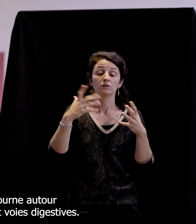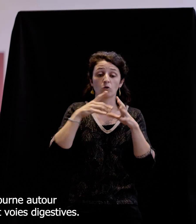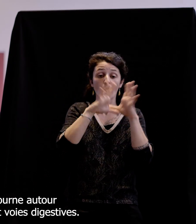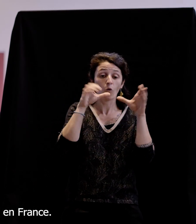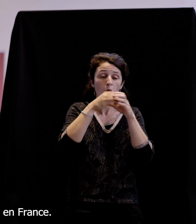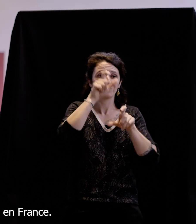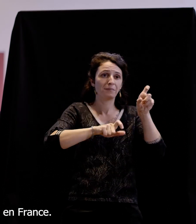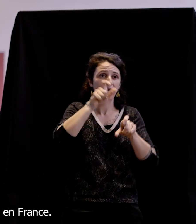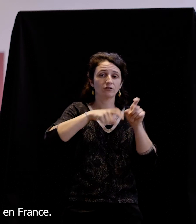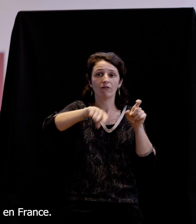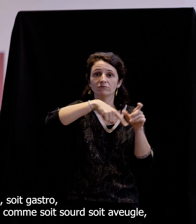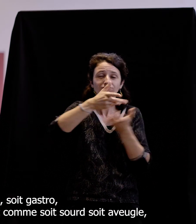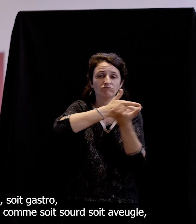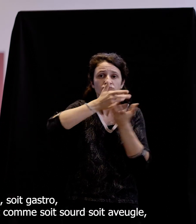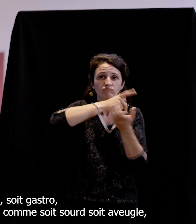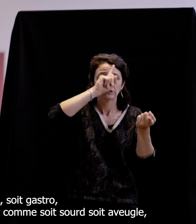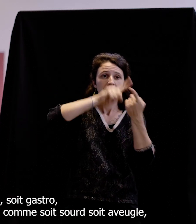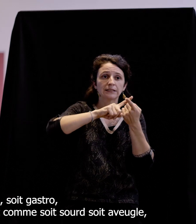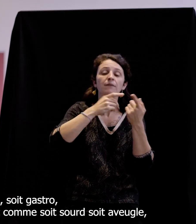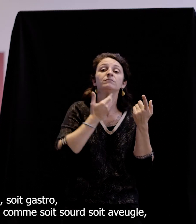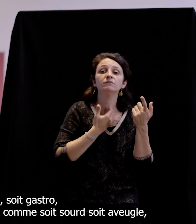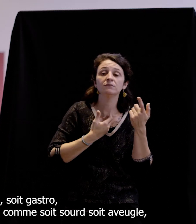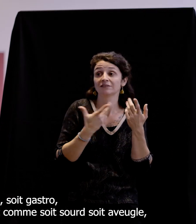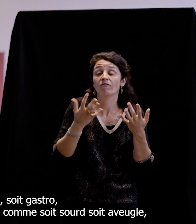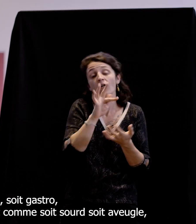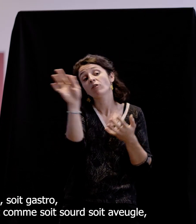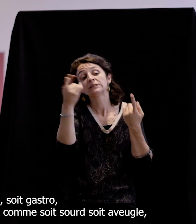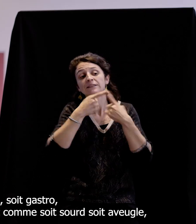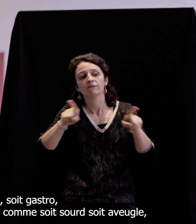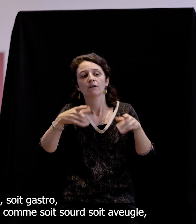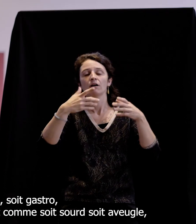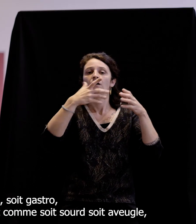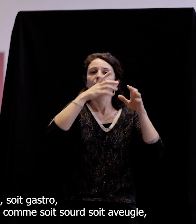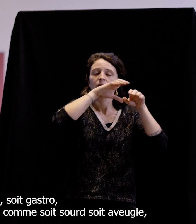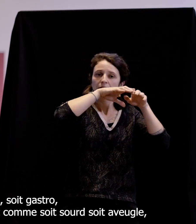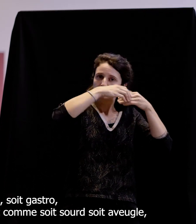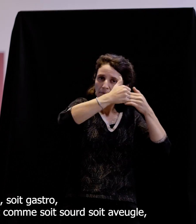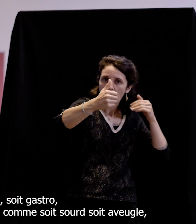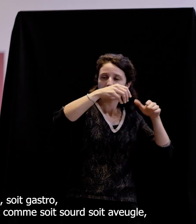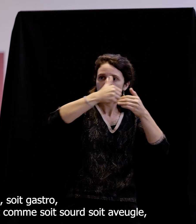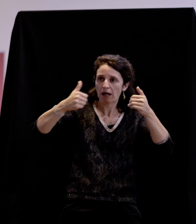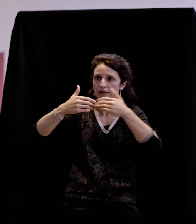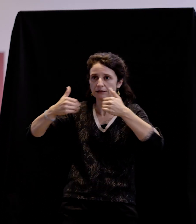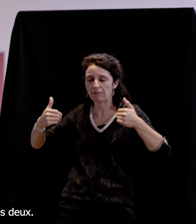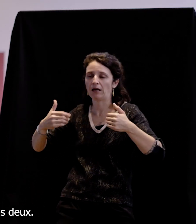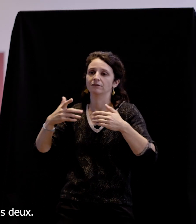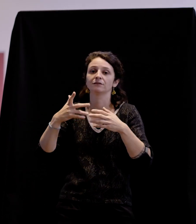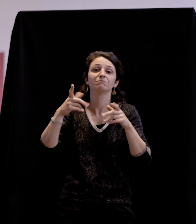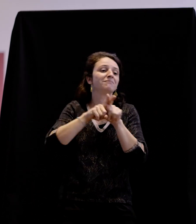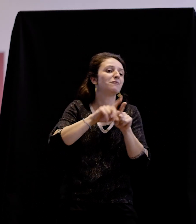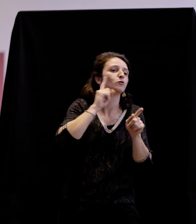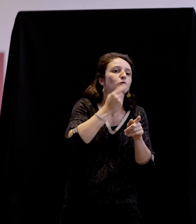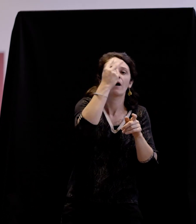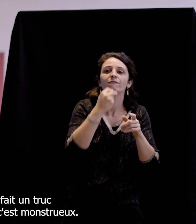voies digestives. Ça n'existe pas en France. On est soit ORL, soit gastro, soit pédiatre, soit autre chose. C'est comme soit sourd, soit aveugle, mais pas les